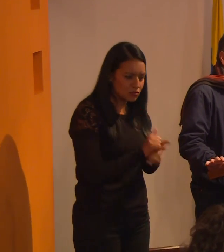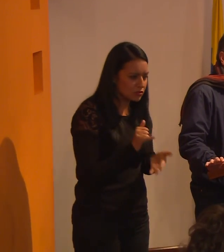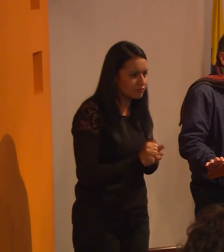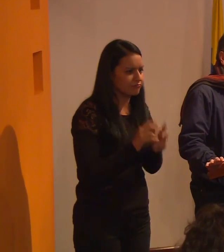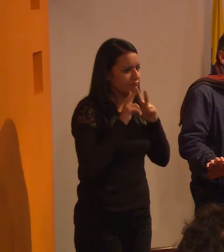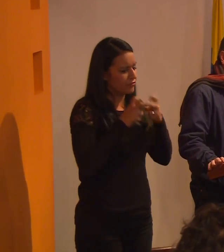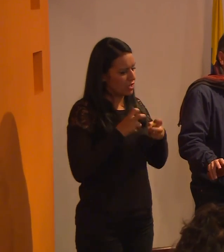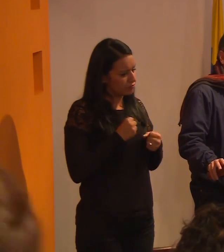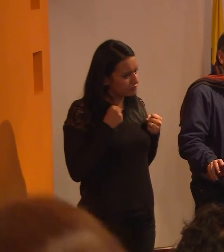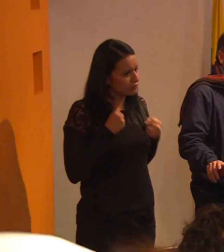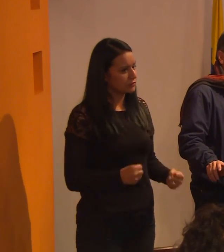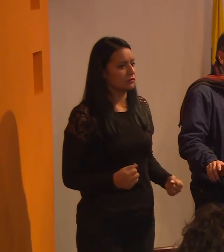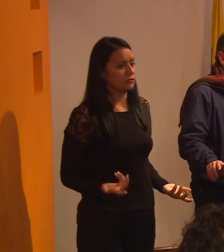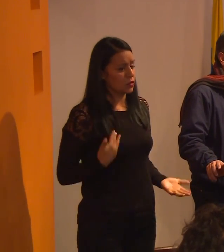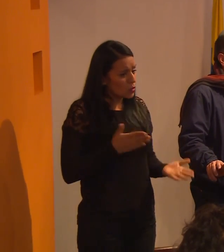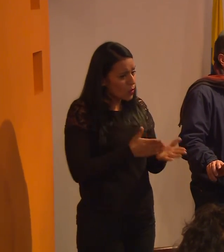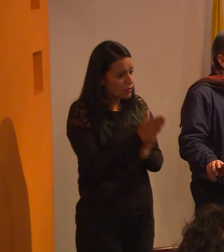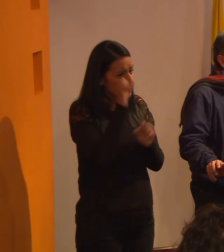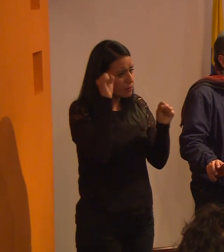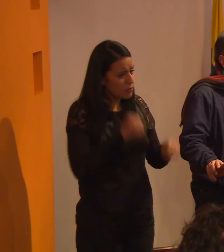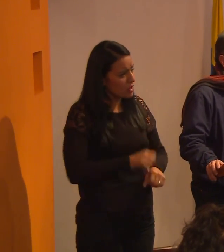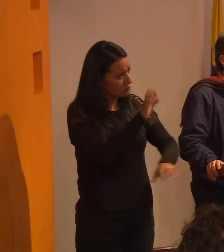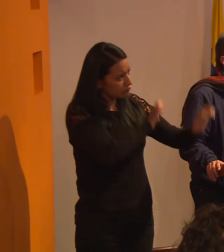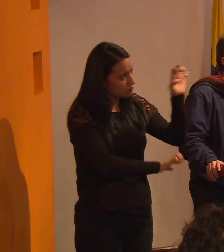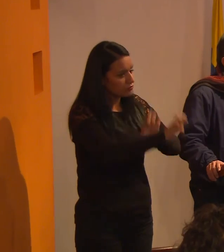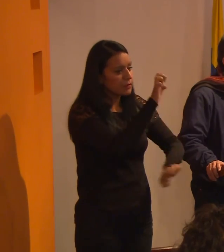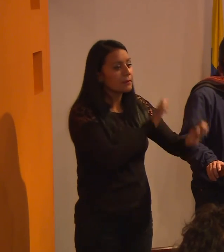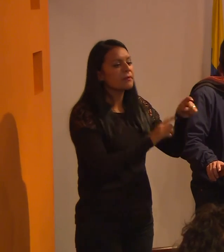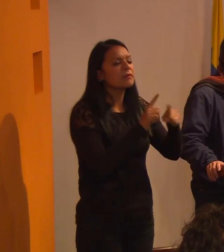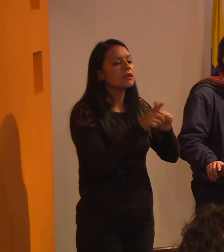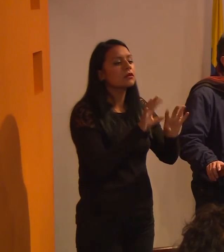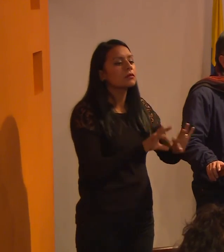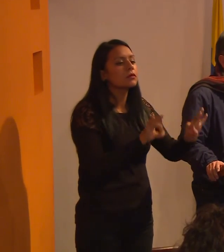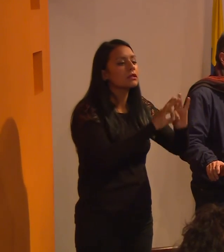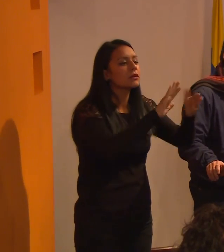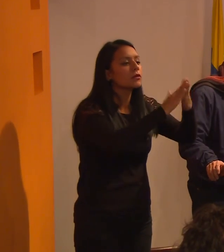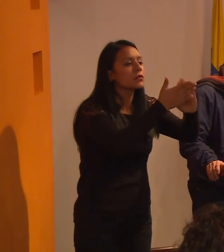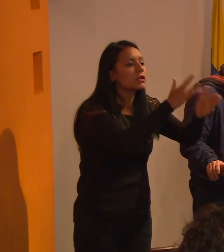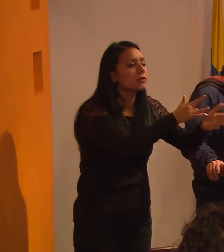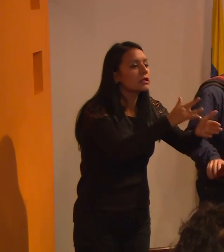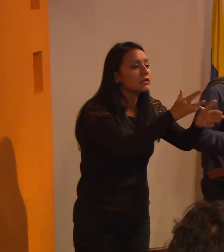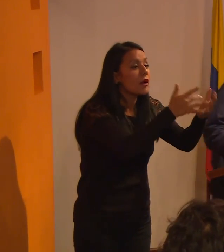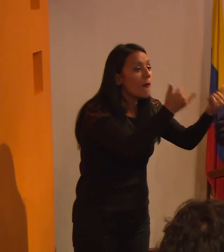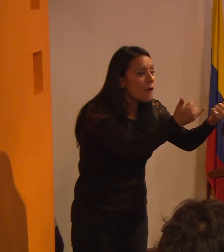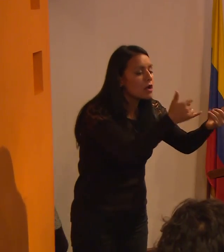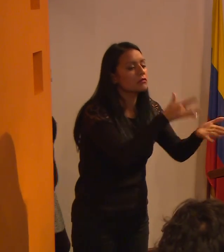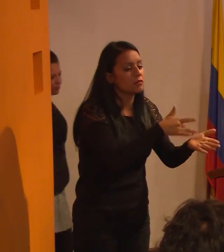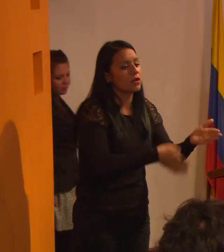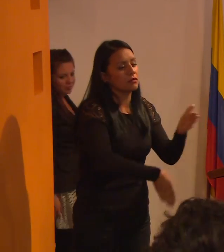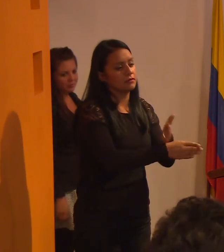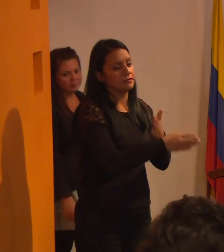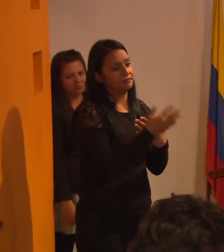freirianos. Todavía se puede hacer algo mientras exista la comunidad participativa. Muchas gracias.